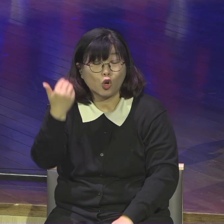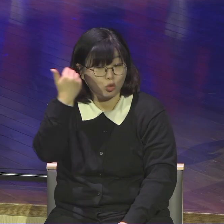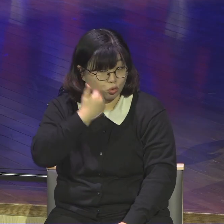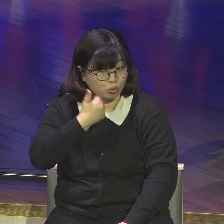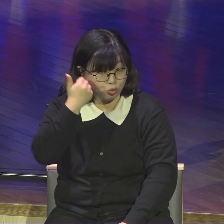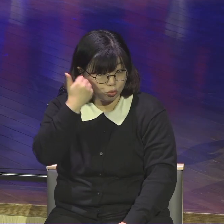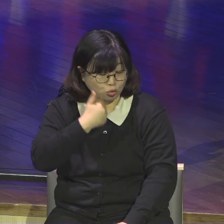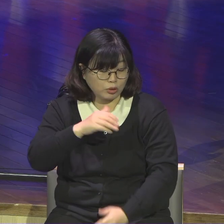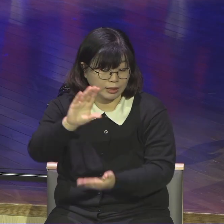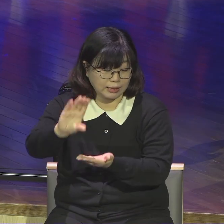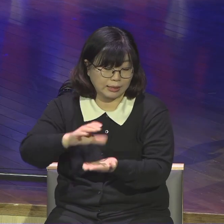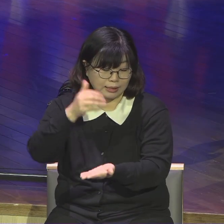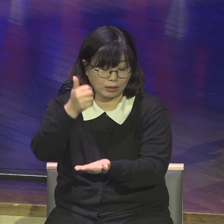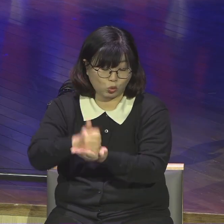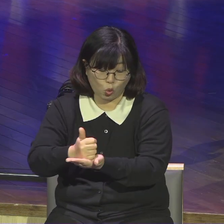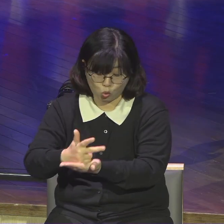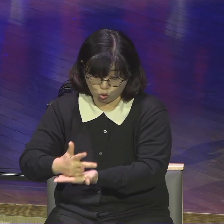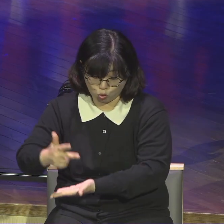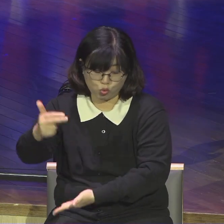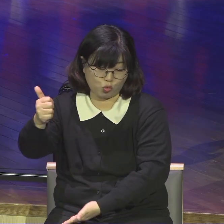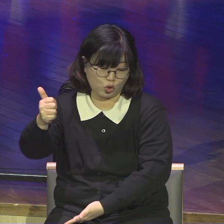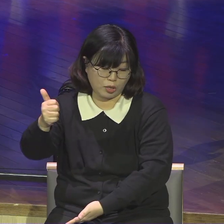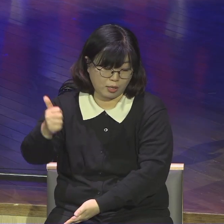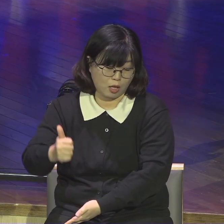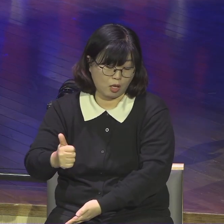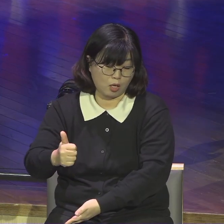곧 그리스도 주신이라